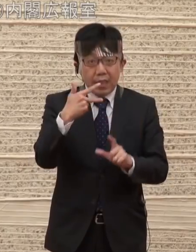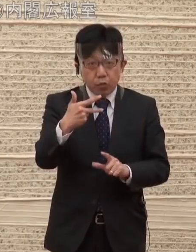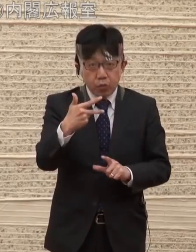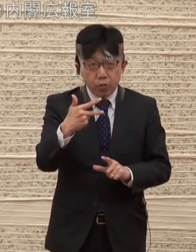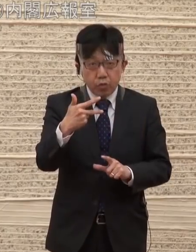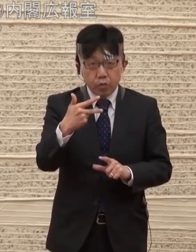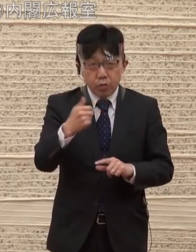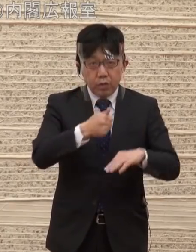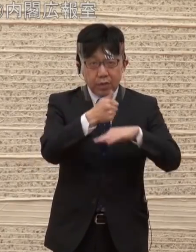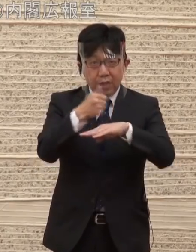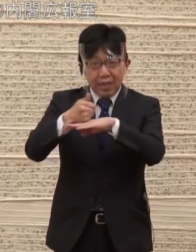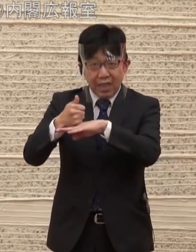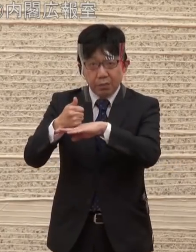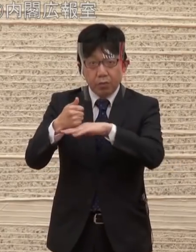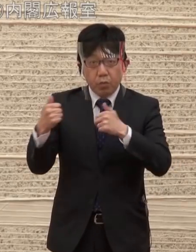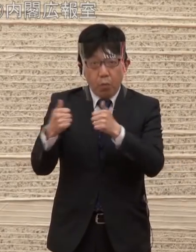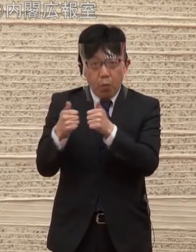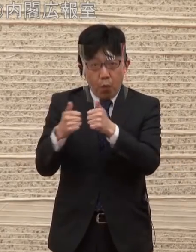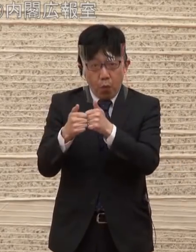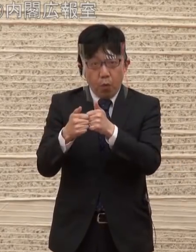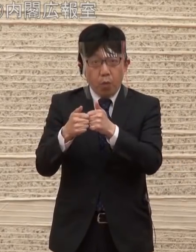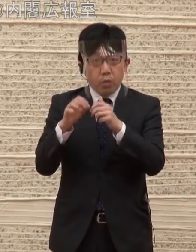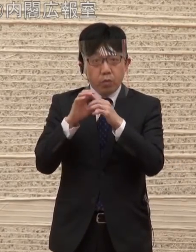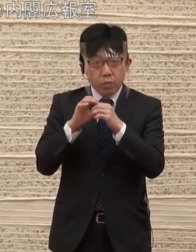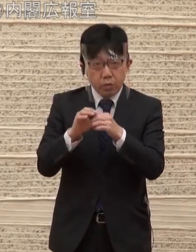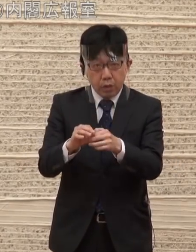ですねあのまあこれはあ